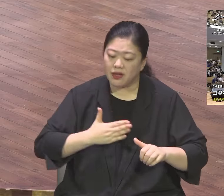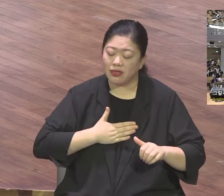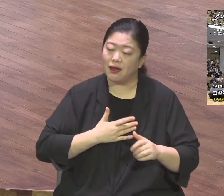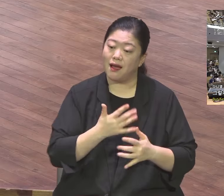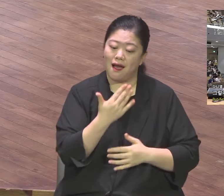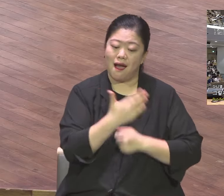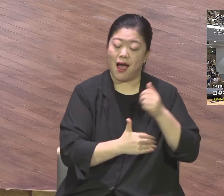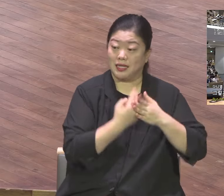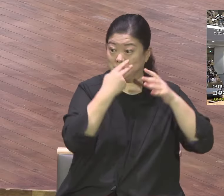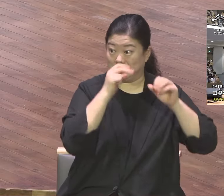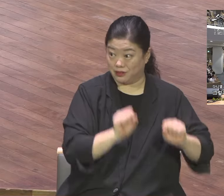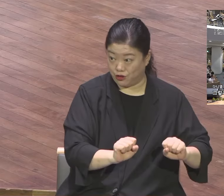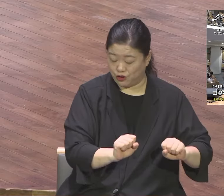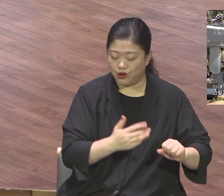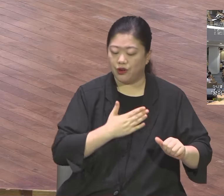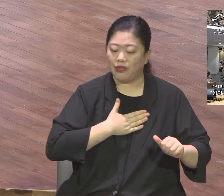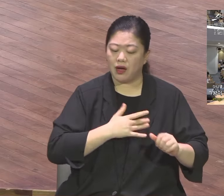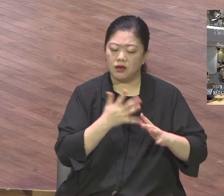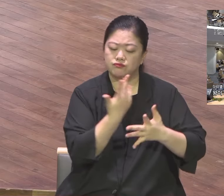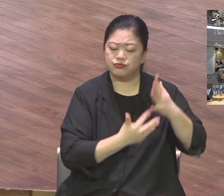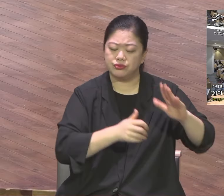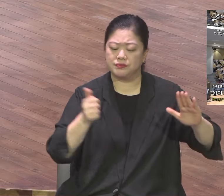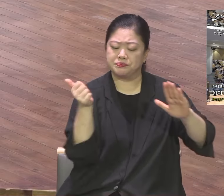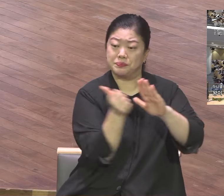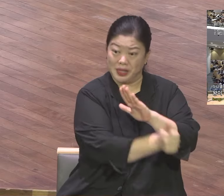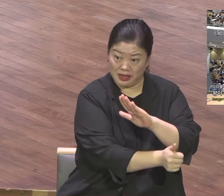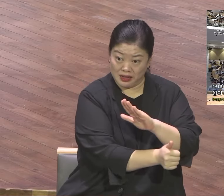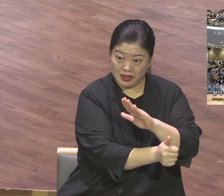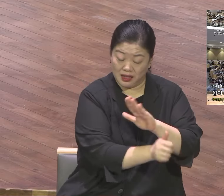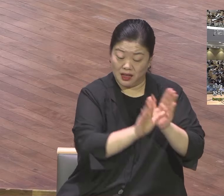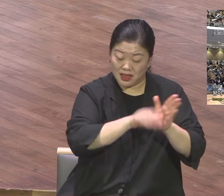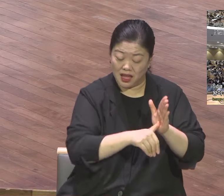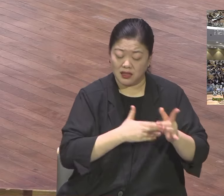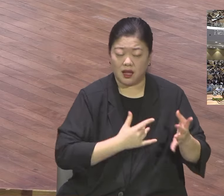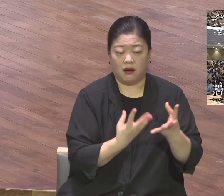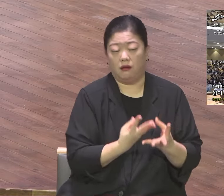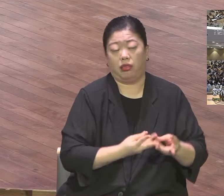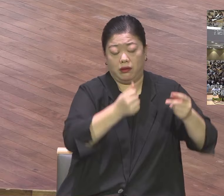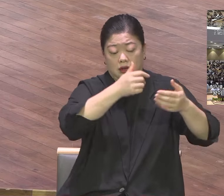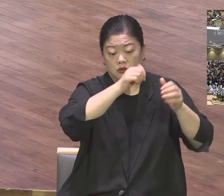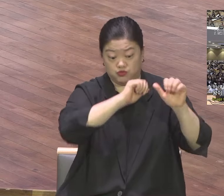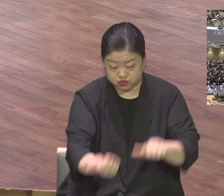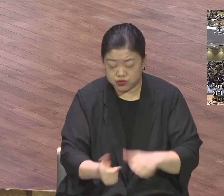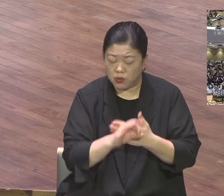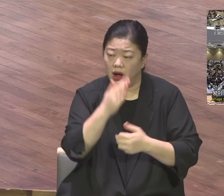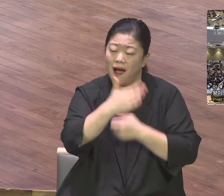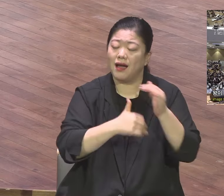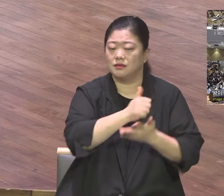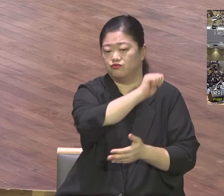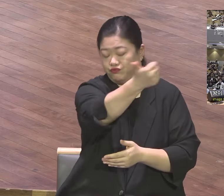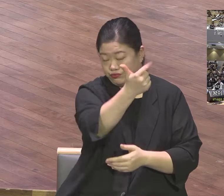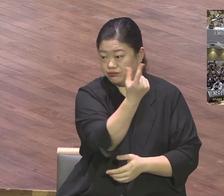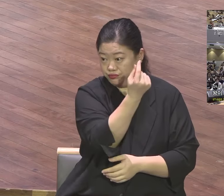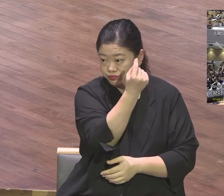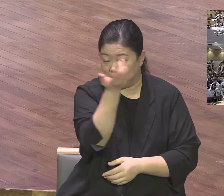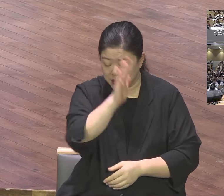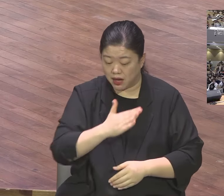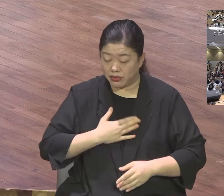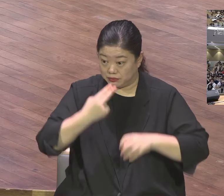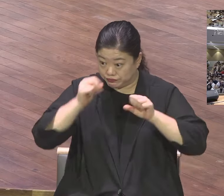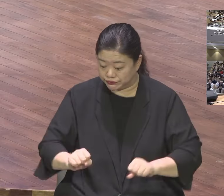우리가 왕의 신들을 섬기지도 아니하고 왕이 세우신 금신상에게 절하지도 아니할 줄을 아옵소서.